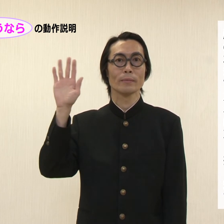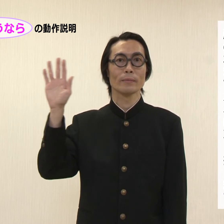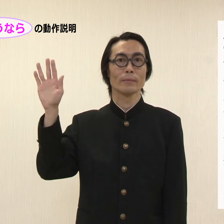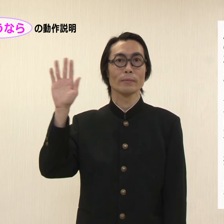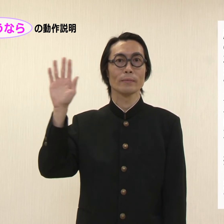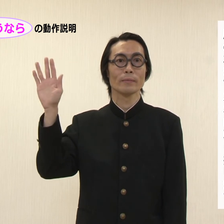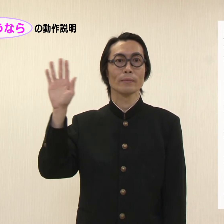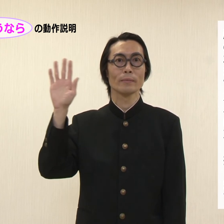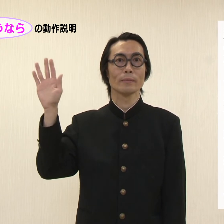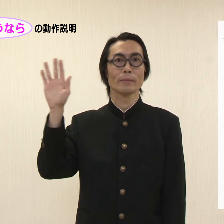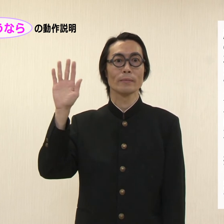ります。